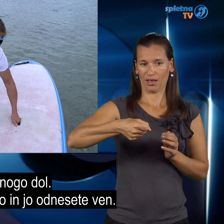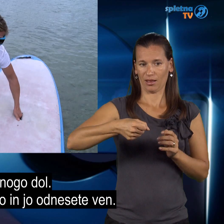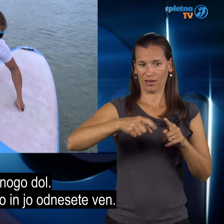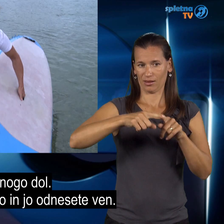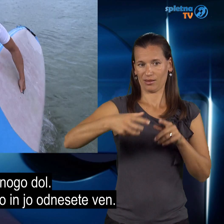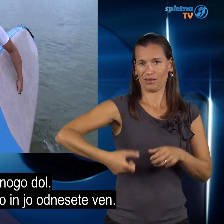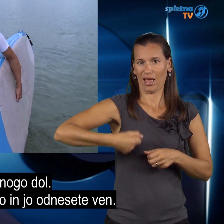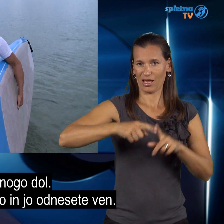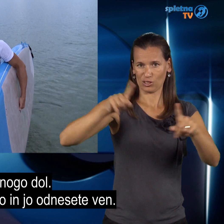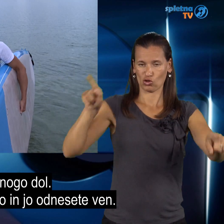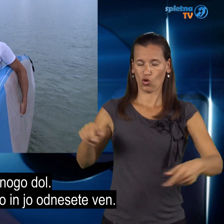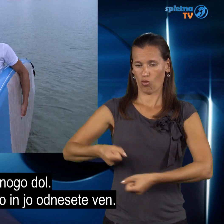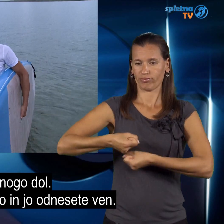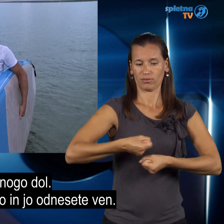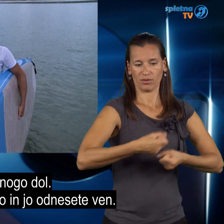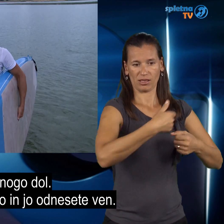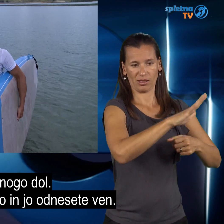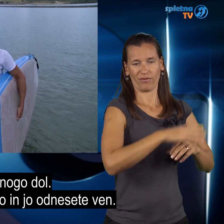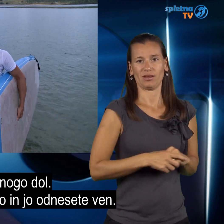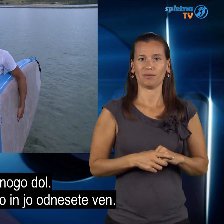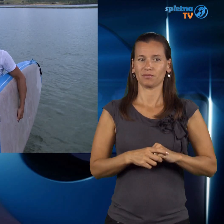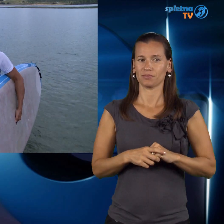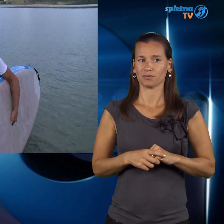Primete desko in jo odnesete ven.